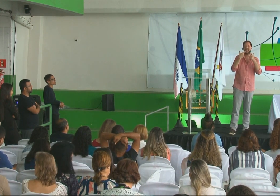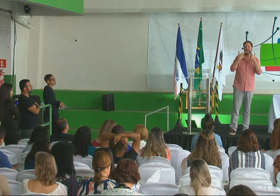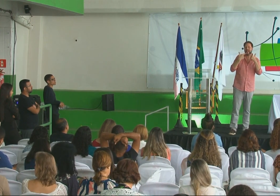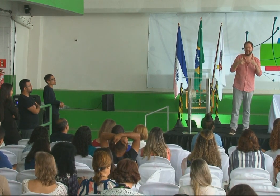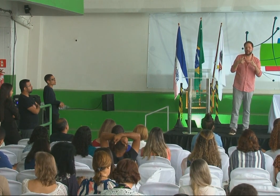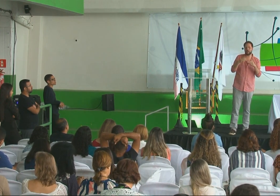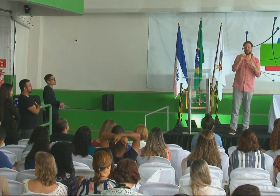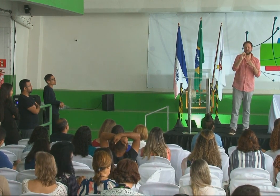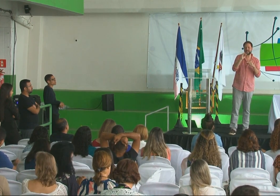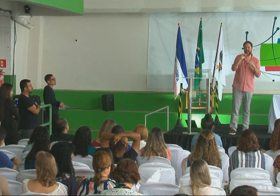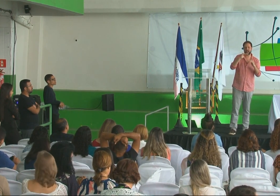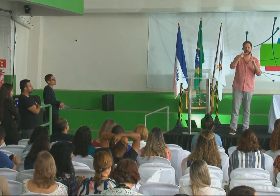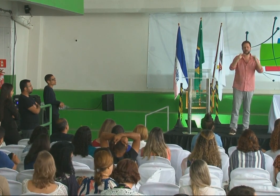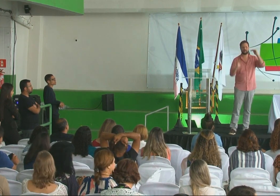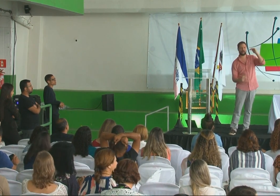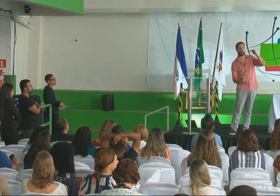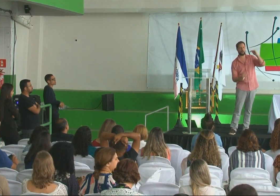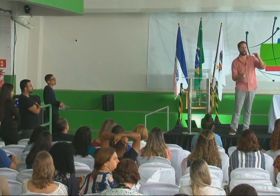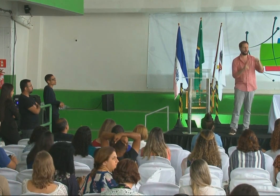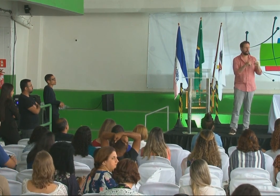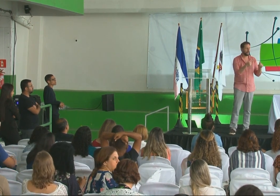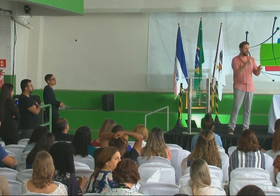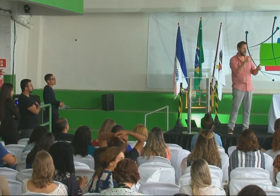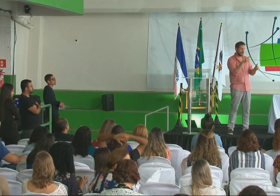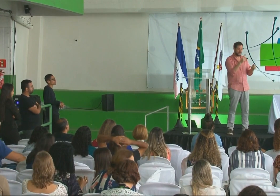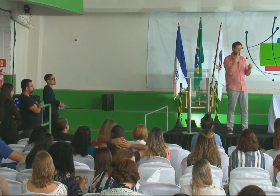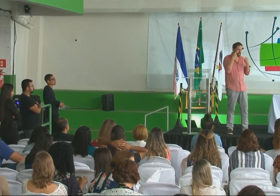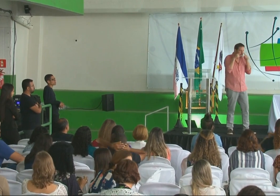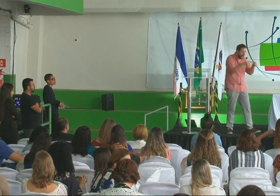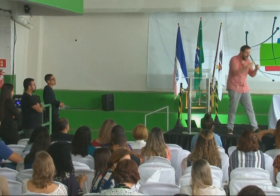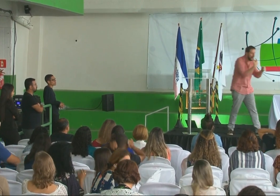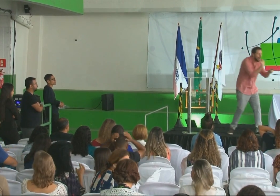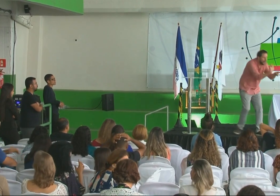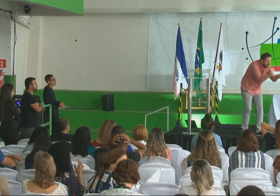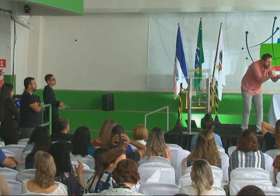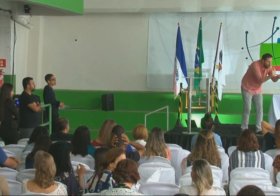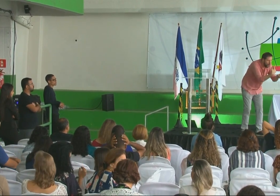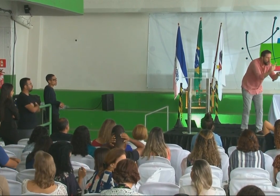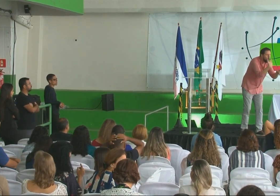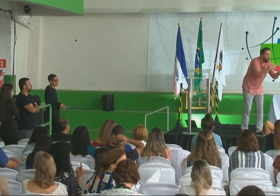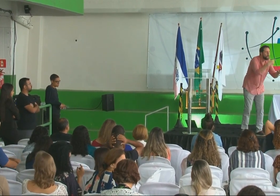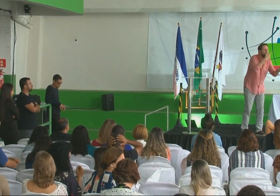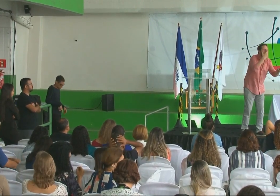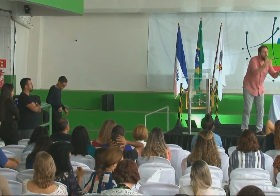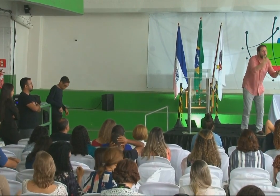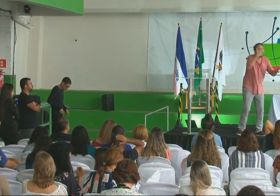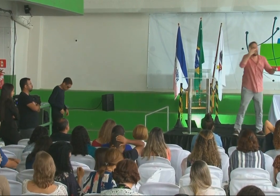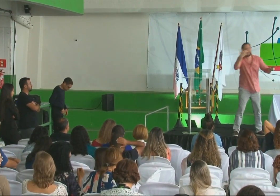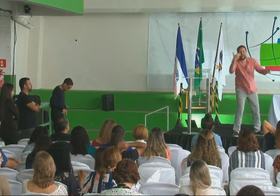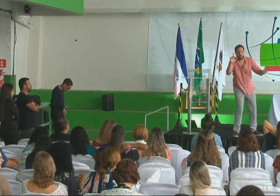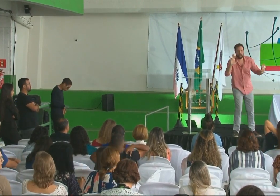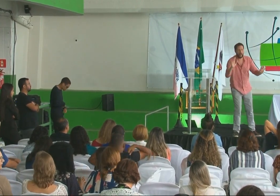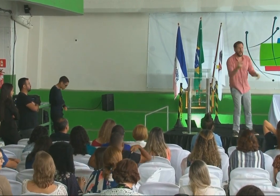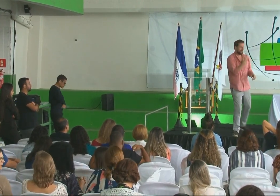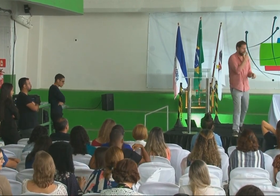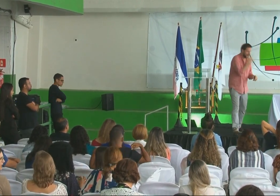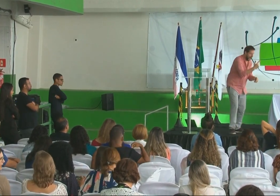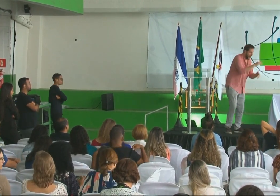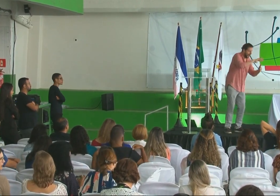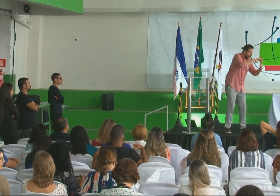questão ainda de olhar o status linguístico. Não vê a língua de sinais como uma língua qualquer. Vê